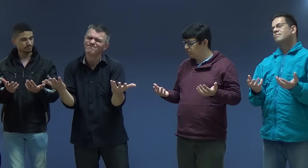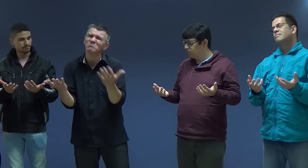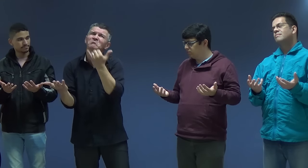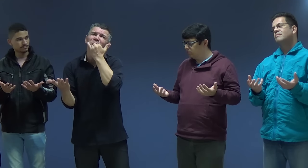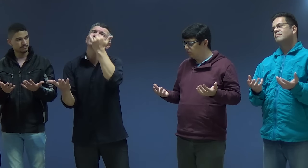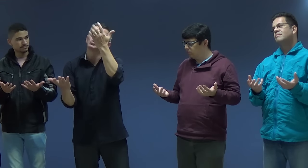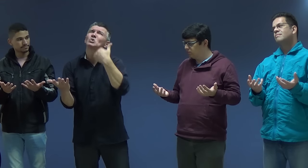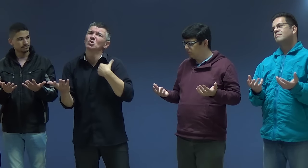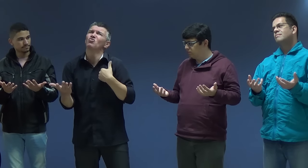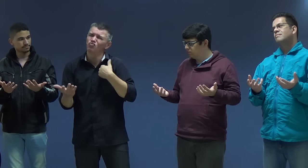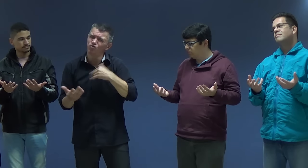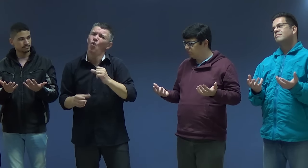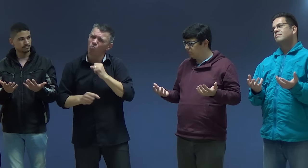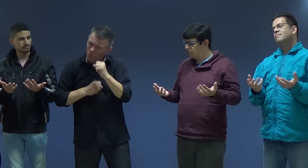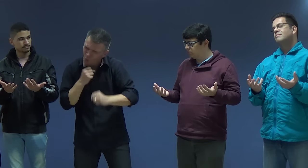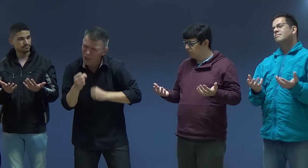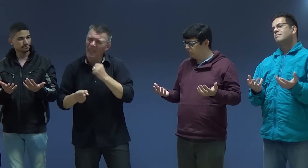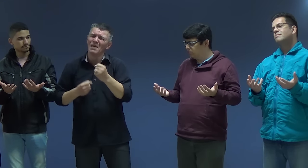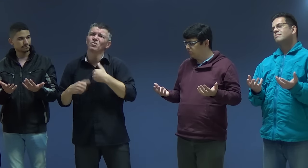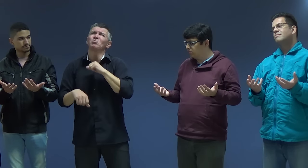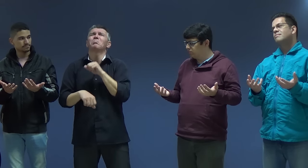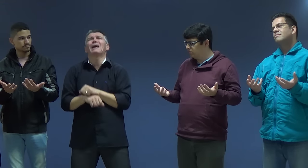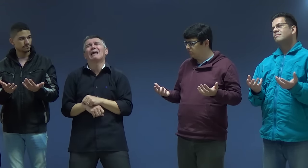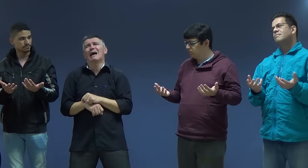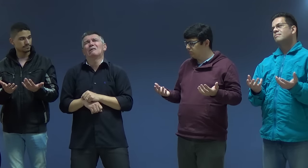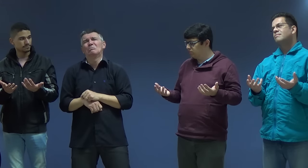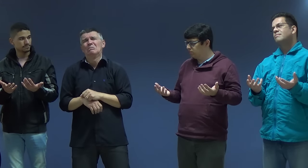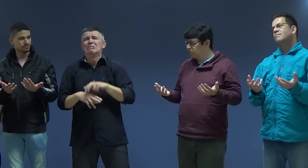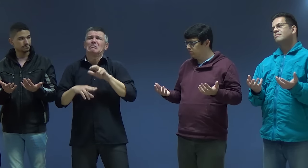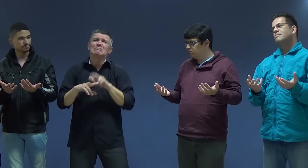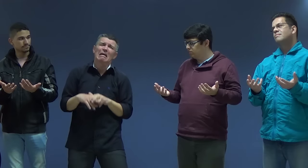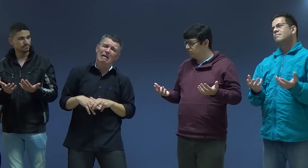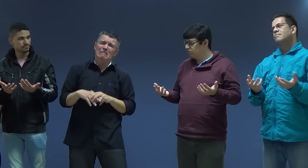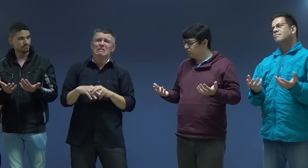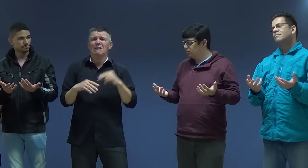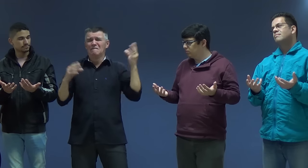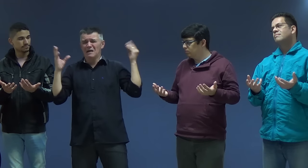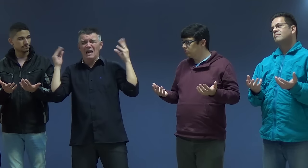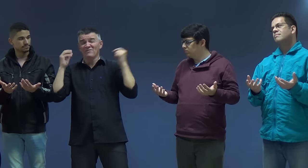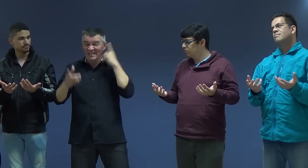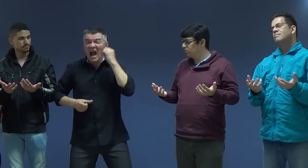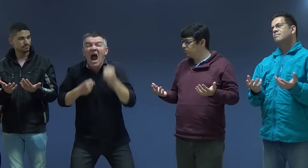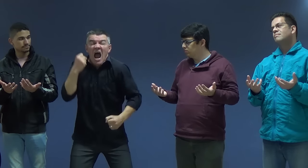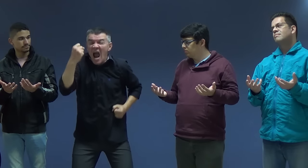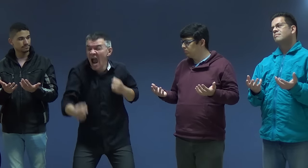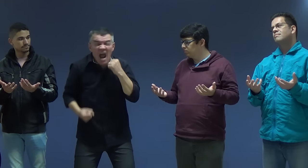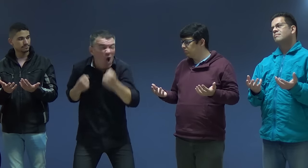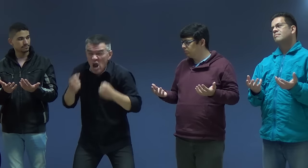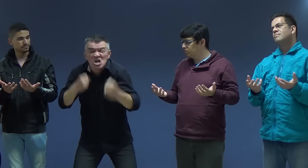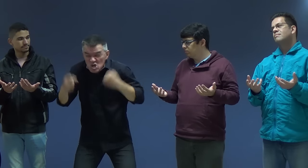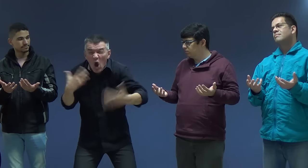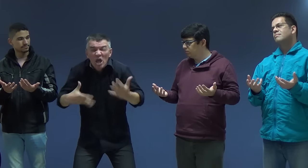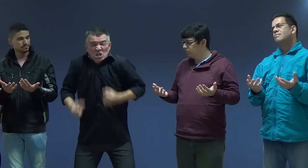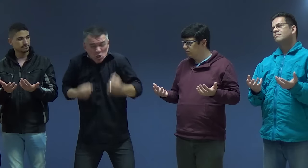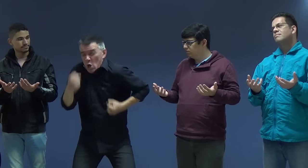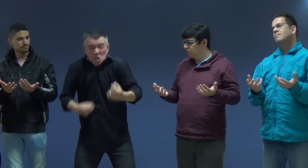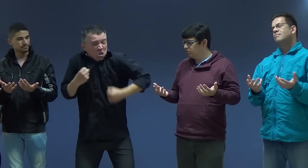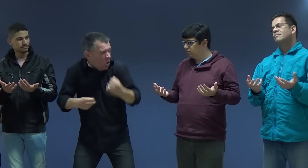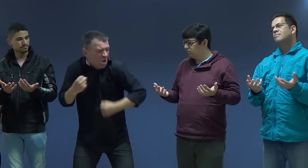mão estendida para Ti, estão pedindo perdão, porque às vezes estão correndo para algo, mas para, porque a pessoa está falando tanta coisa, né?